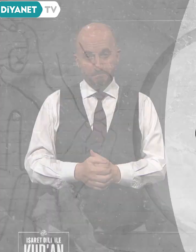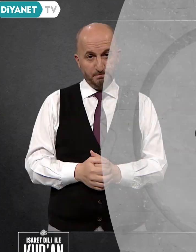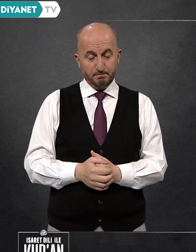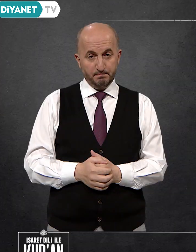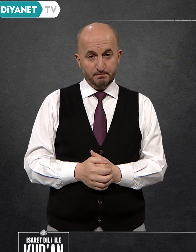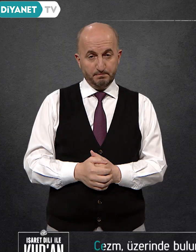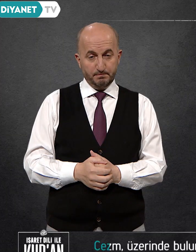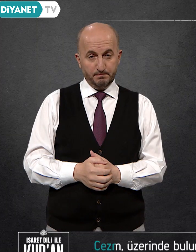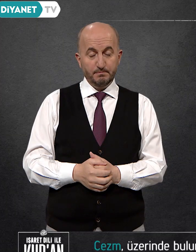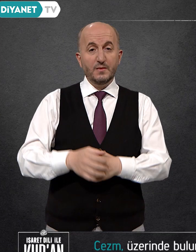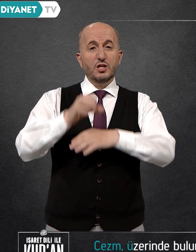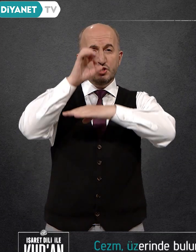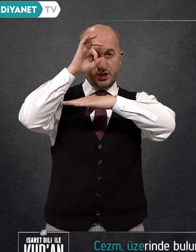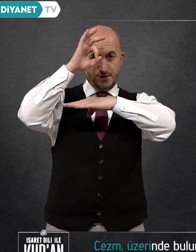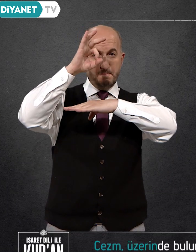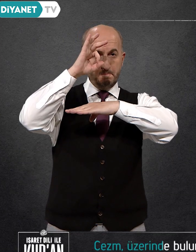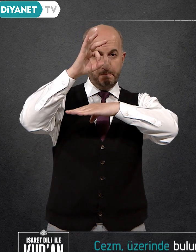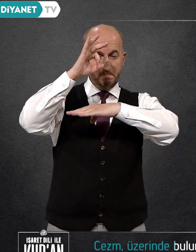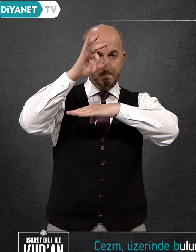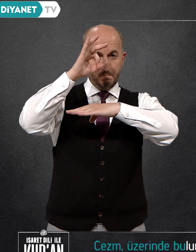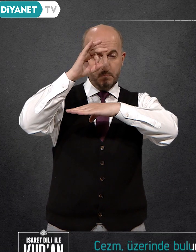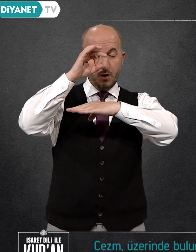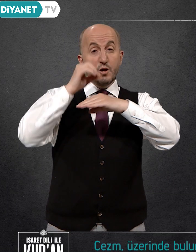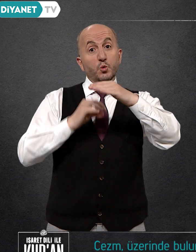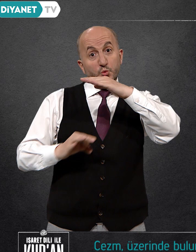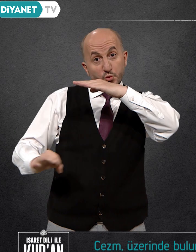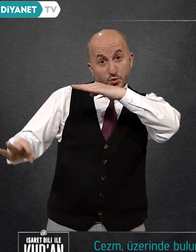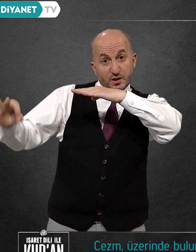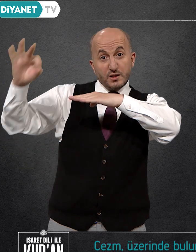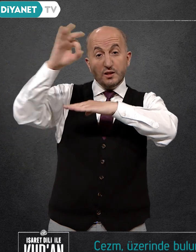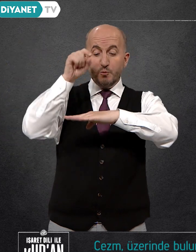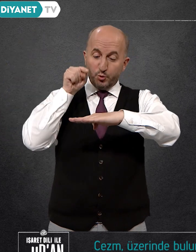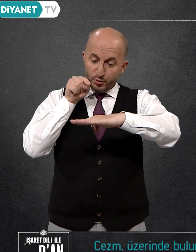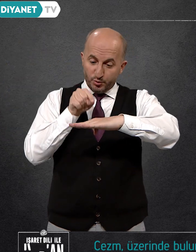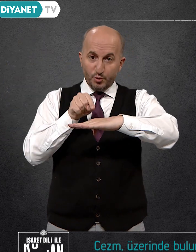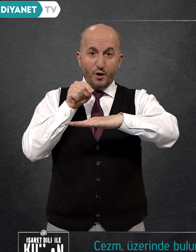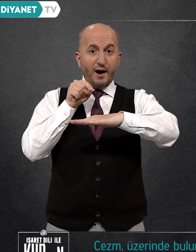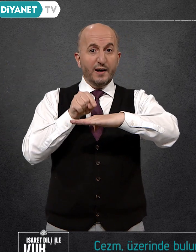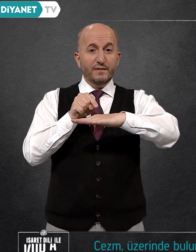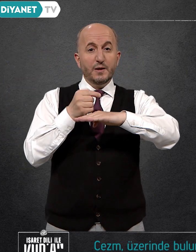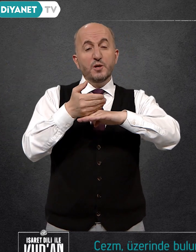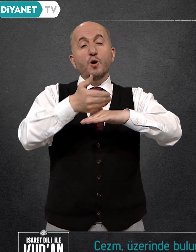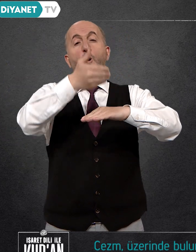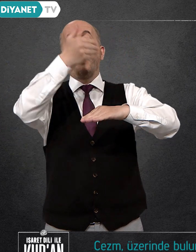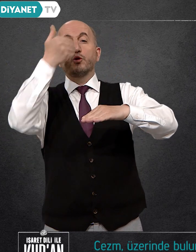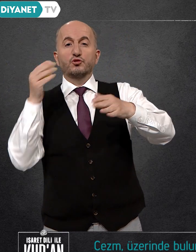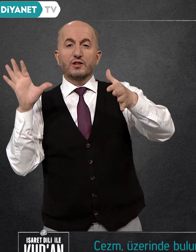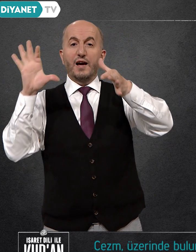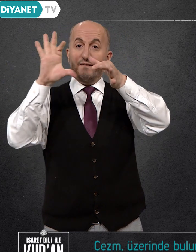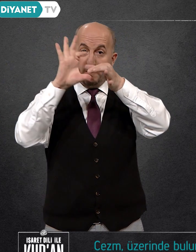zimb cezim üzerinde bulunduğu harfi i Bir önceki harfe bağla bu